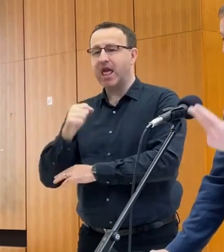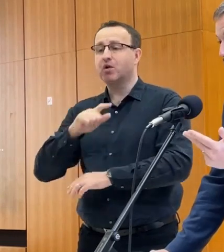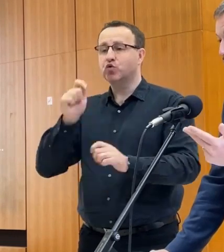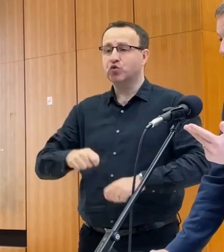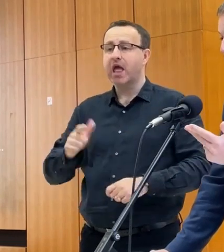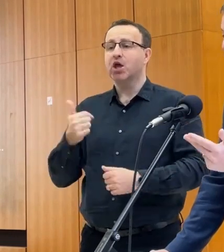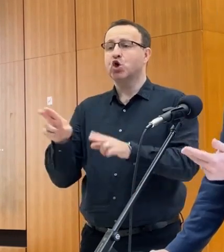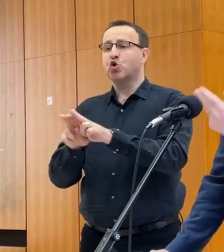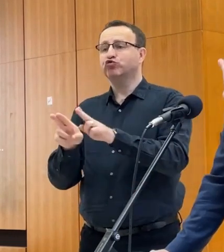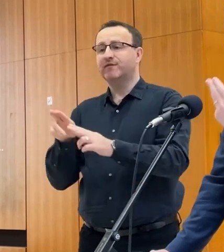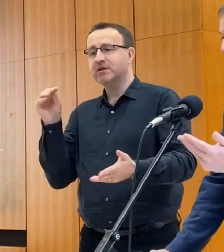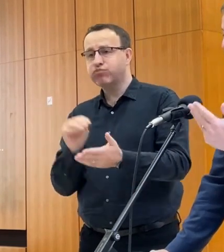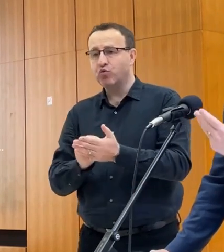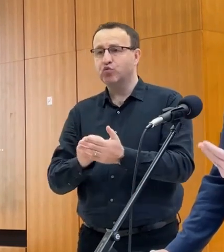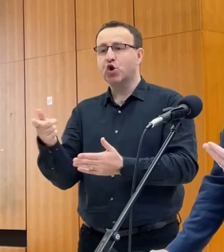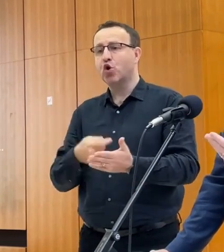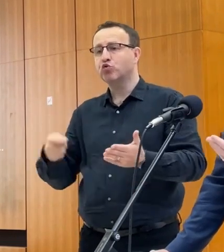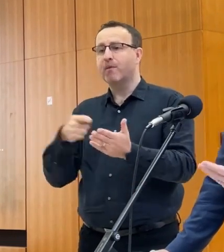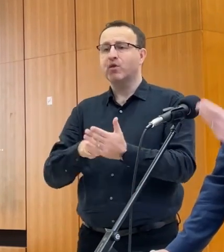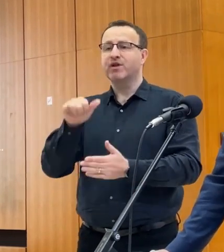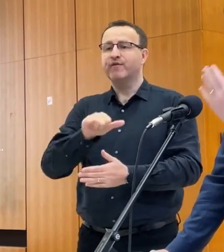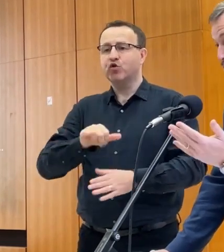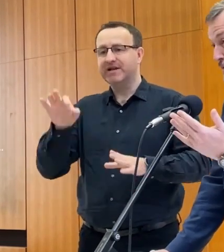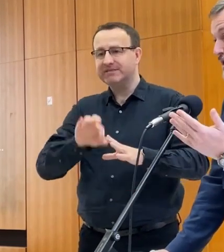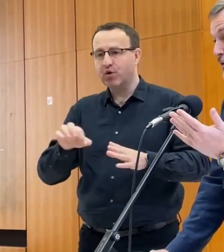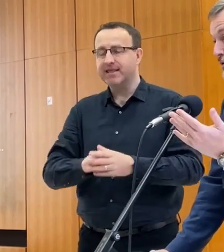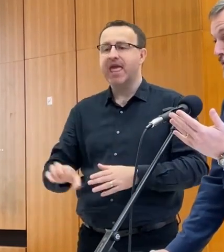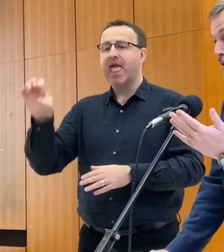aj rodičovský bonus, aj doplnkové dôchodkové sporenie, aj